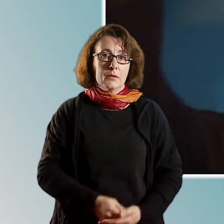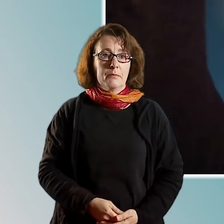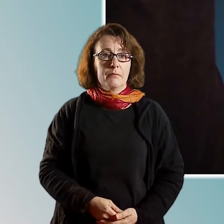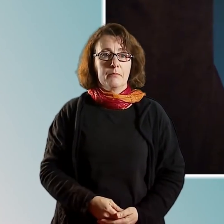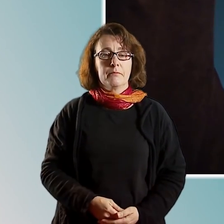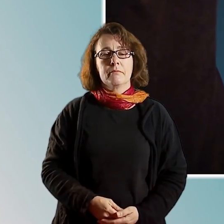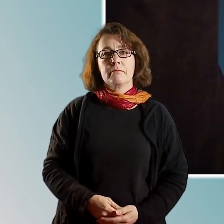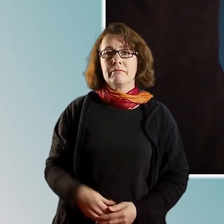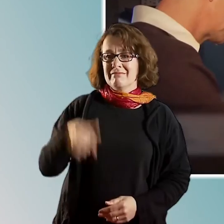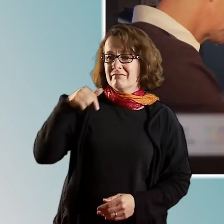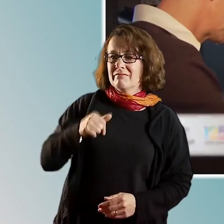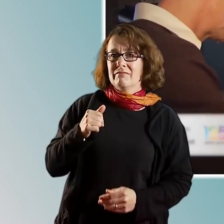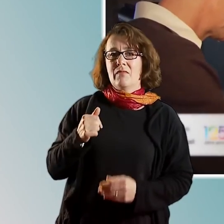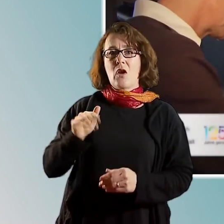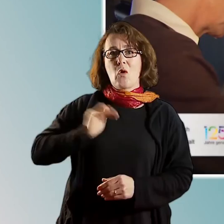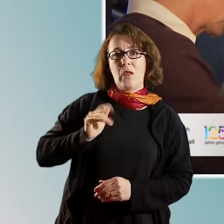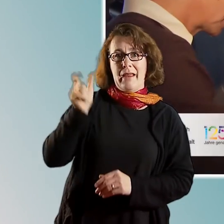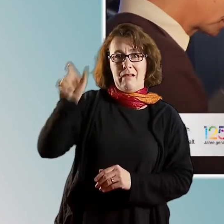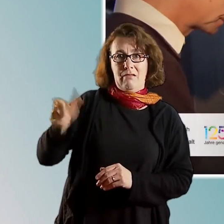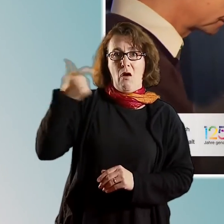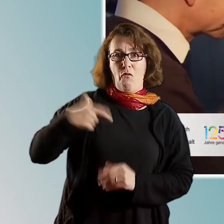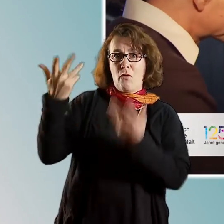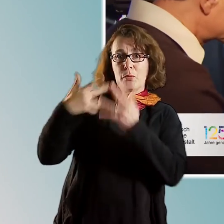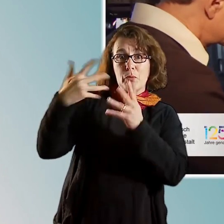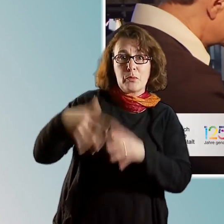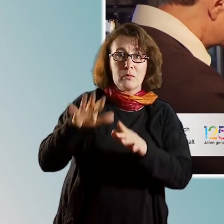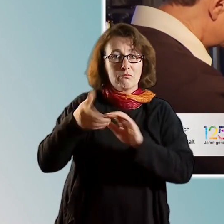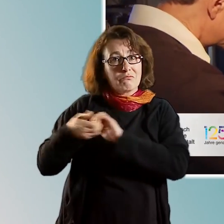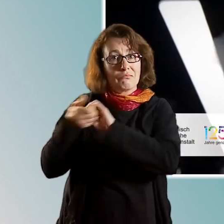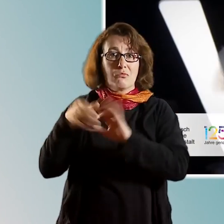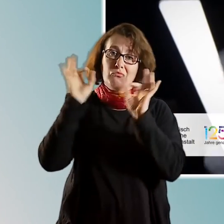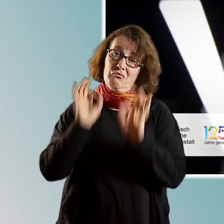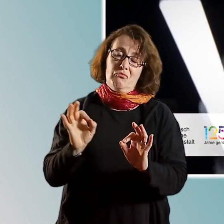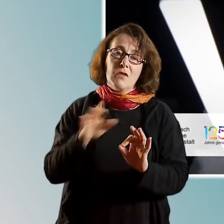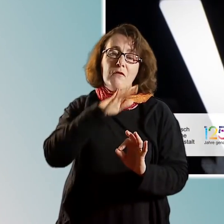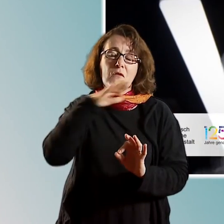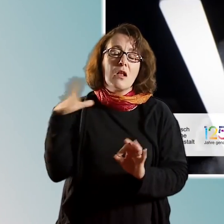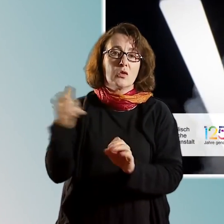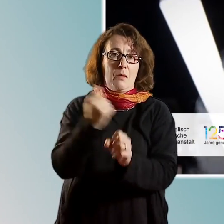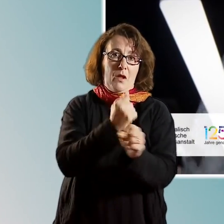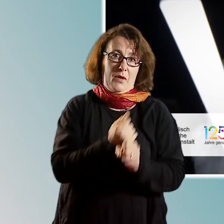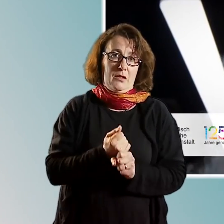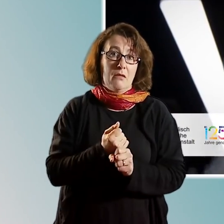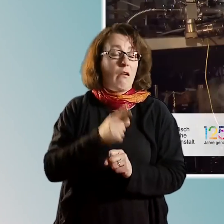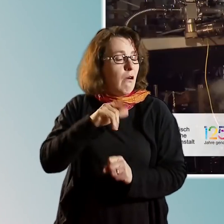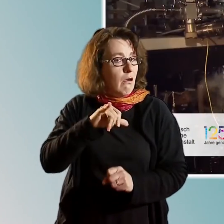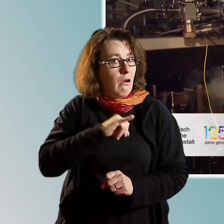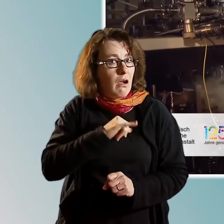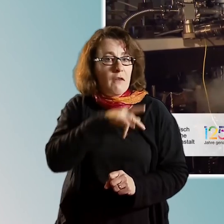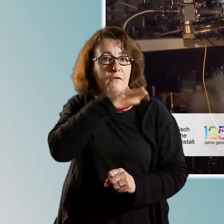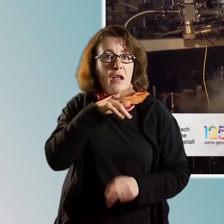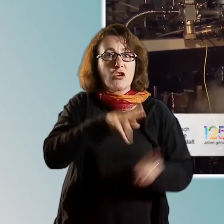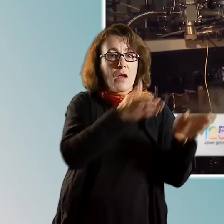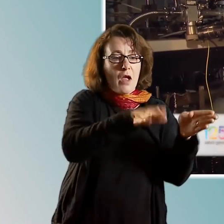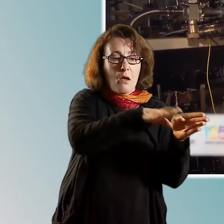das Miteinander in der PTB ist sehr gut. Wir arbeiten wirklich eng zusammen. Auch, also sehr interessant, von ganz